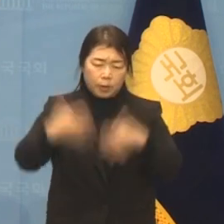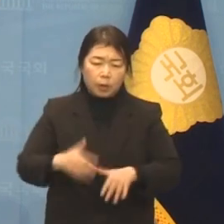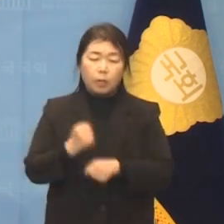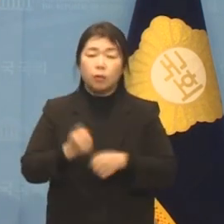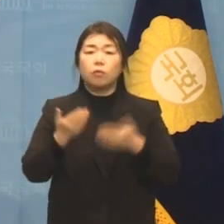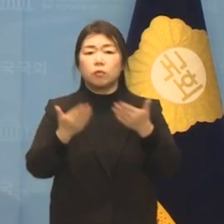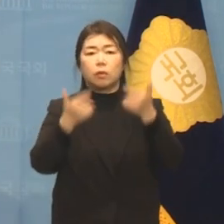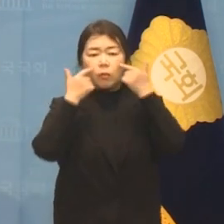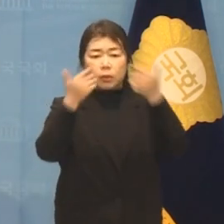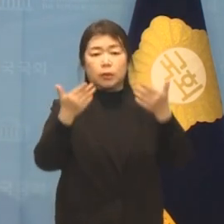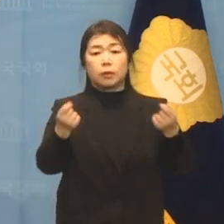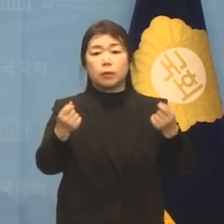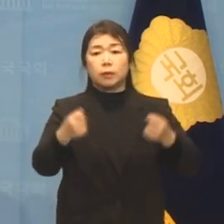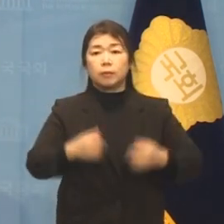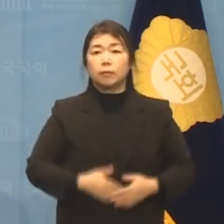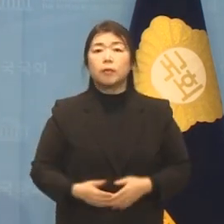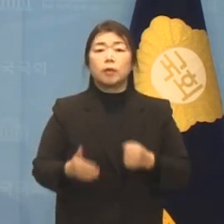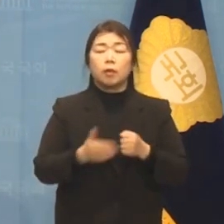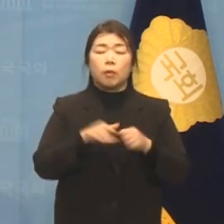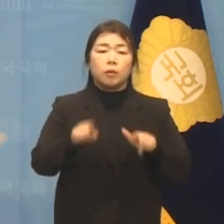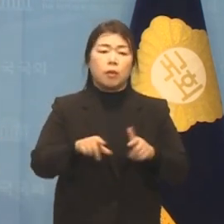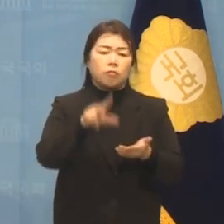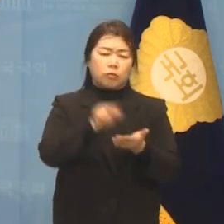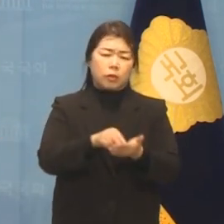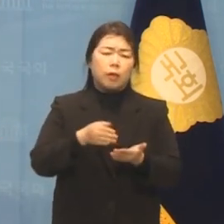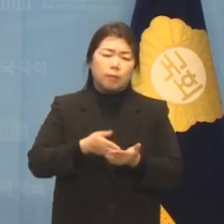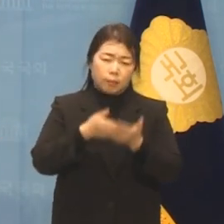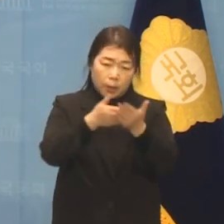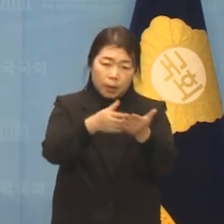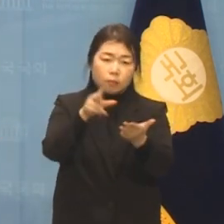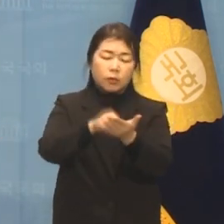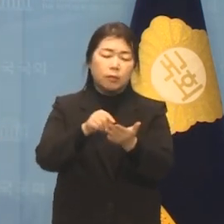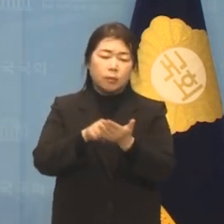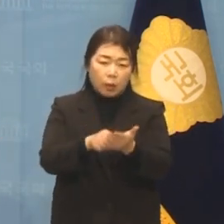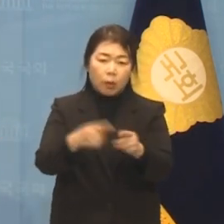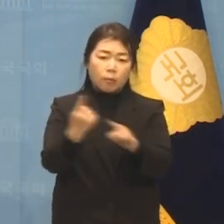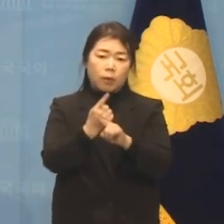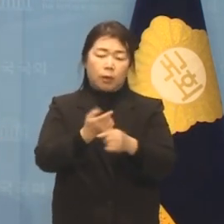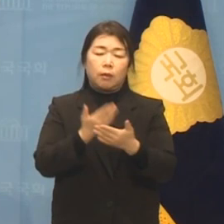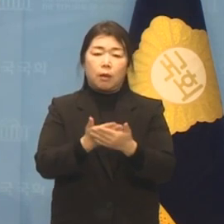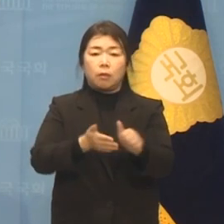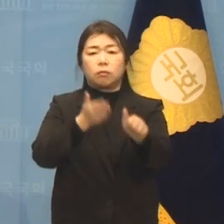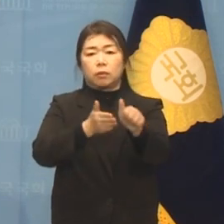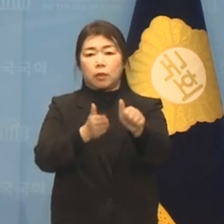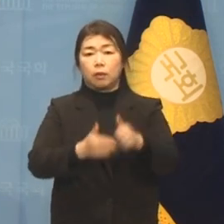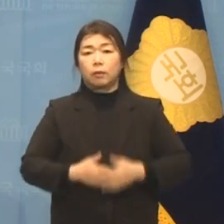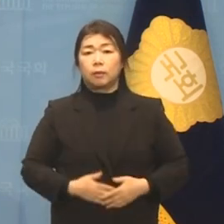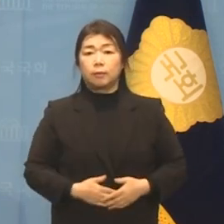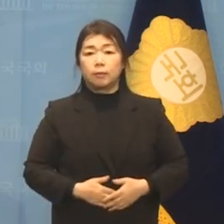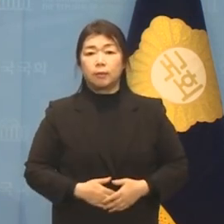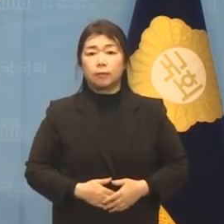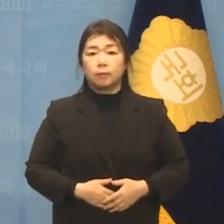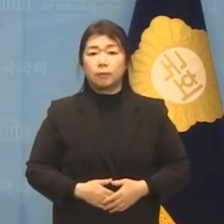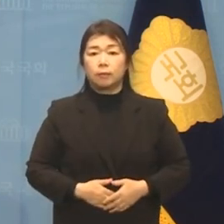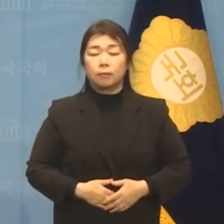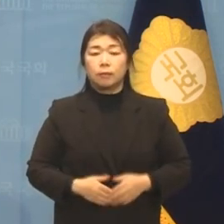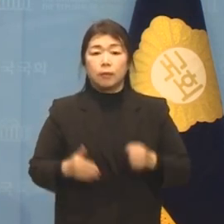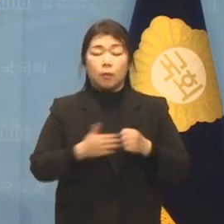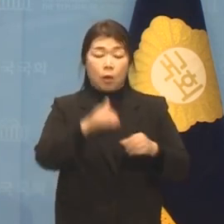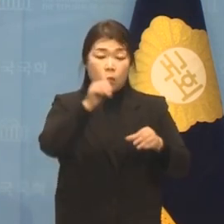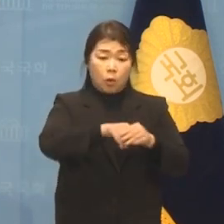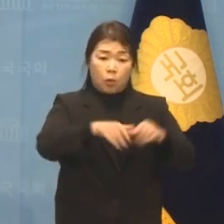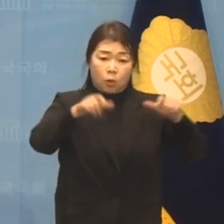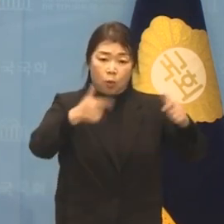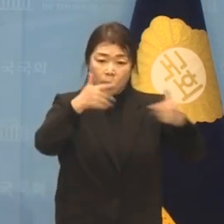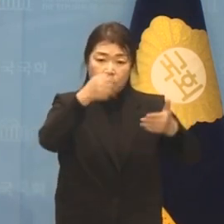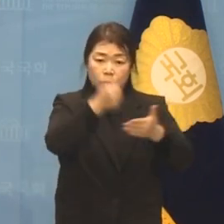것이 분명해서 이렇게 문제 제기하고 개선을 요구하고 있습니다. 그런 점에서 선거구